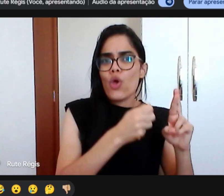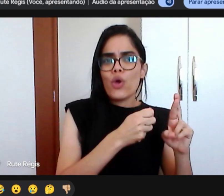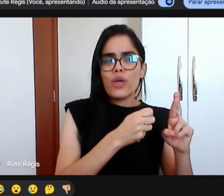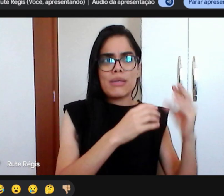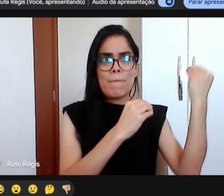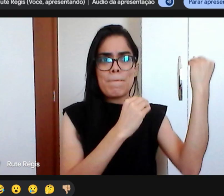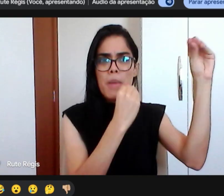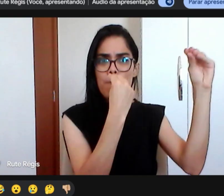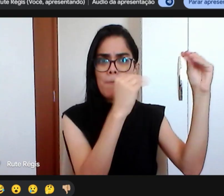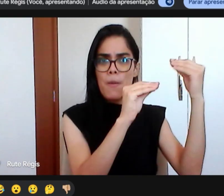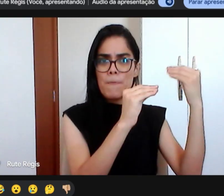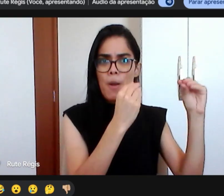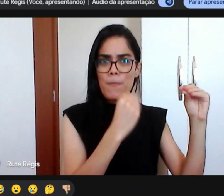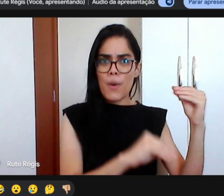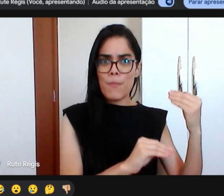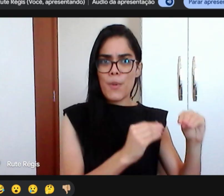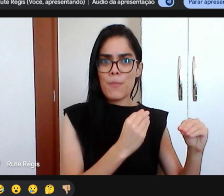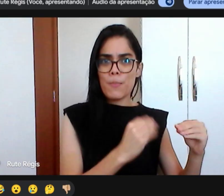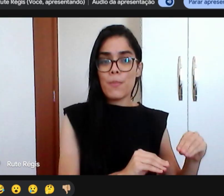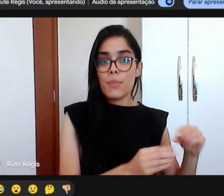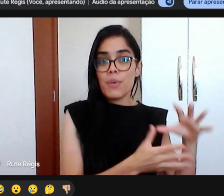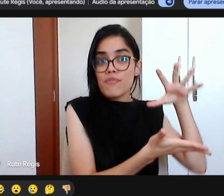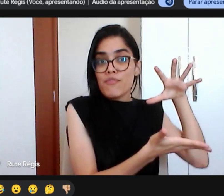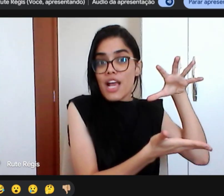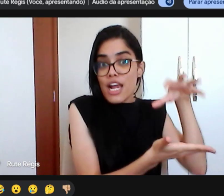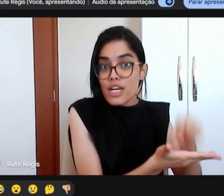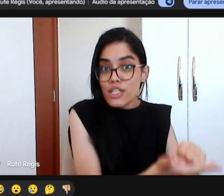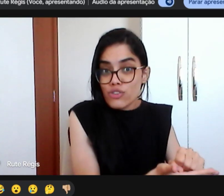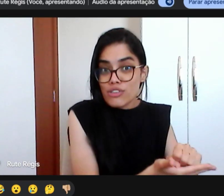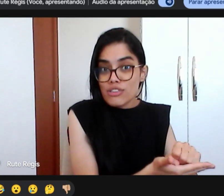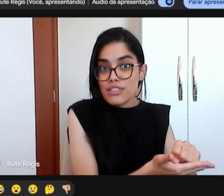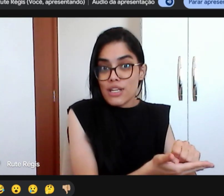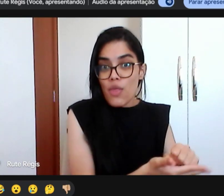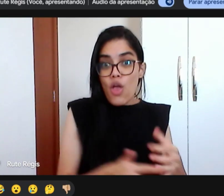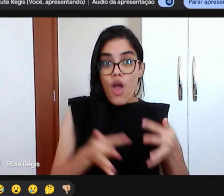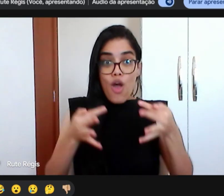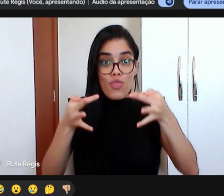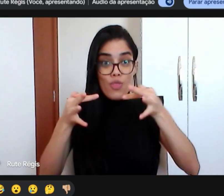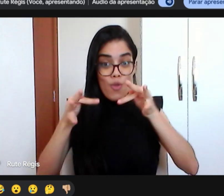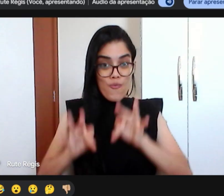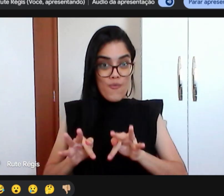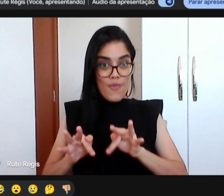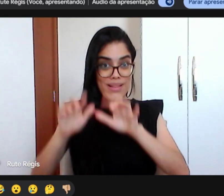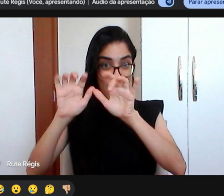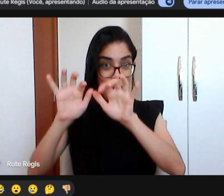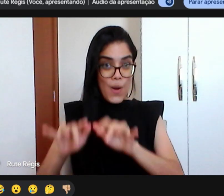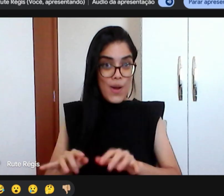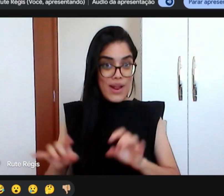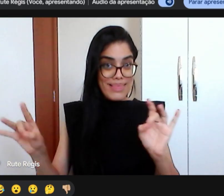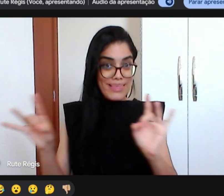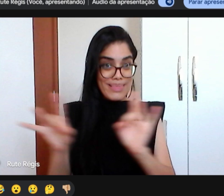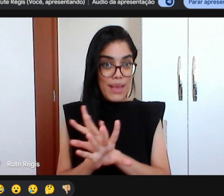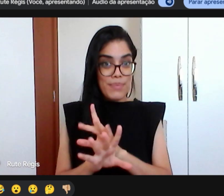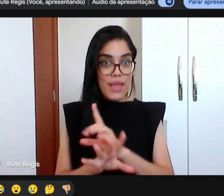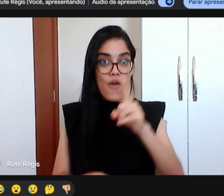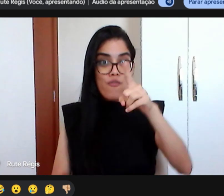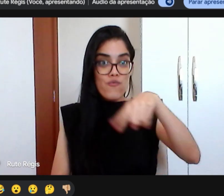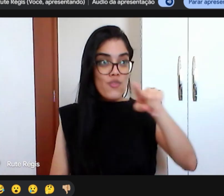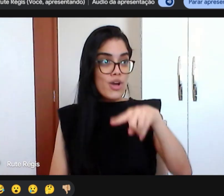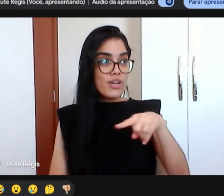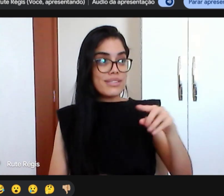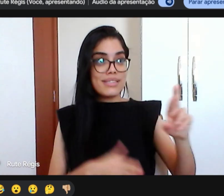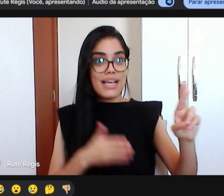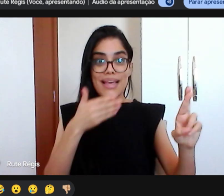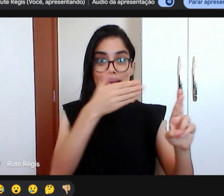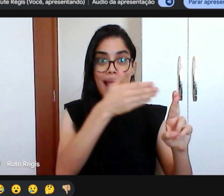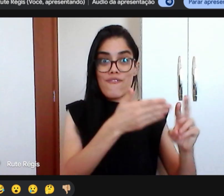das referências das citações em outro Word, porque ali você vai anotando todas as citações, as referências que